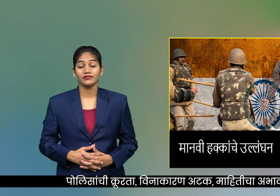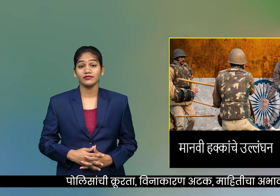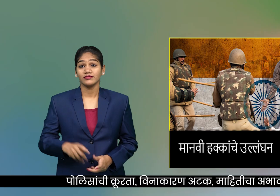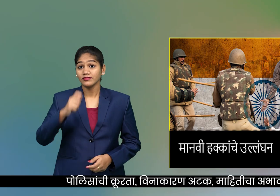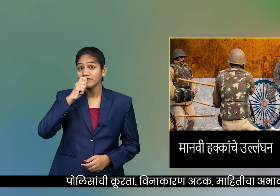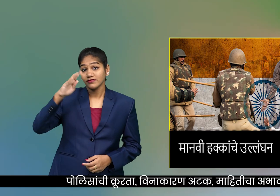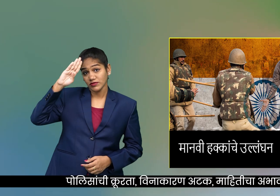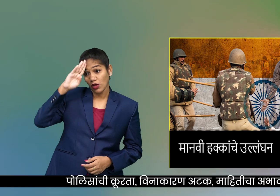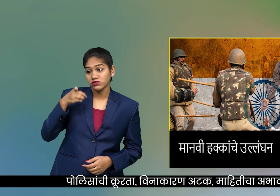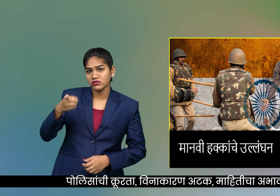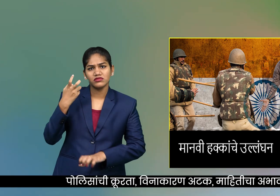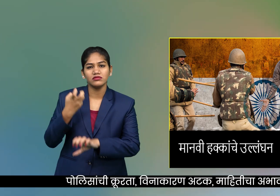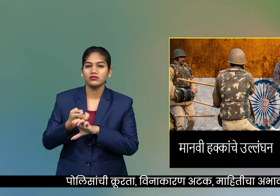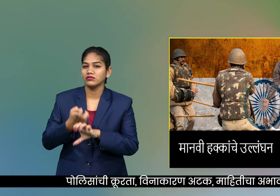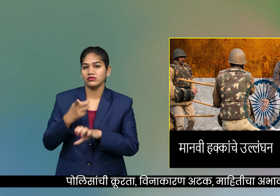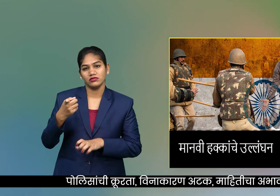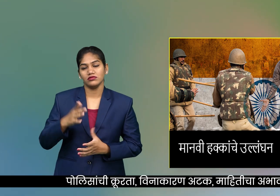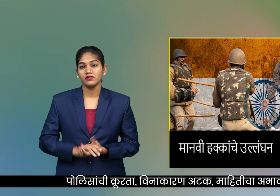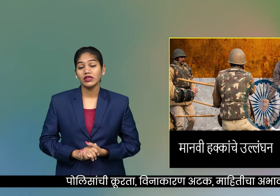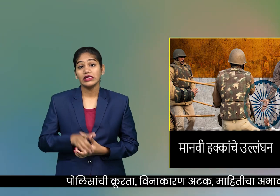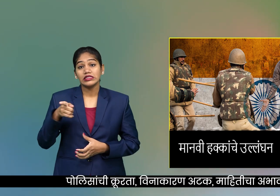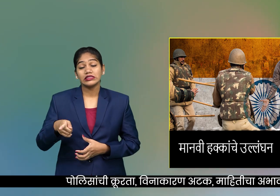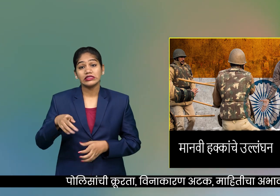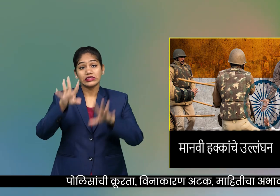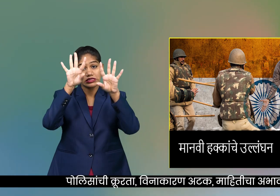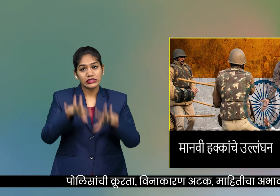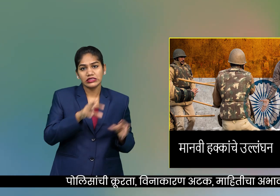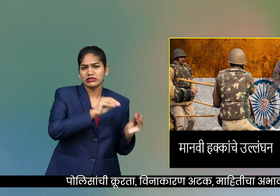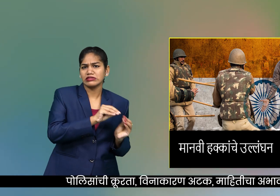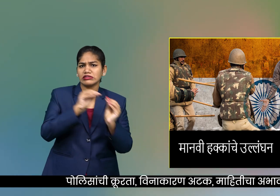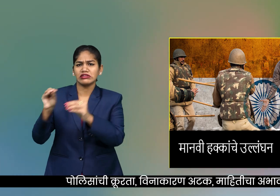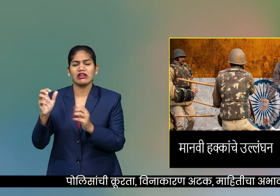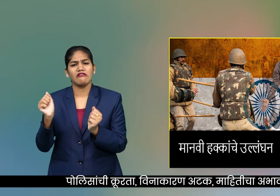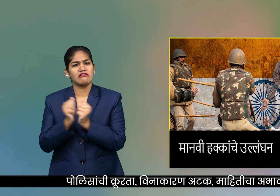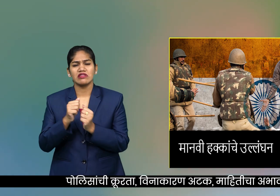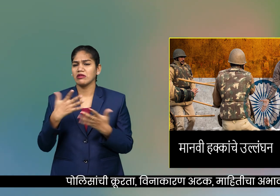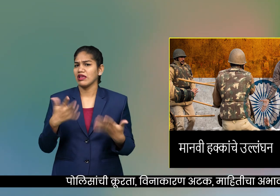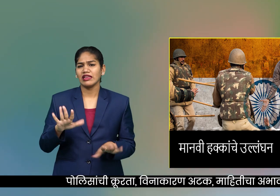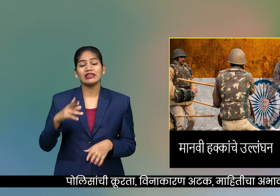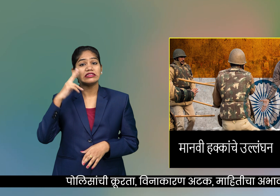पोलिसांची क्रूरता, विनाकारण अटक, माहितीचा अभाव, भ्रष्टाचार,